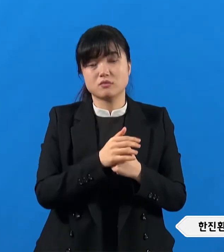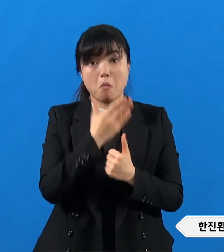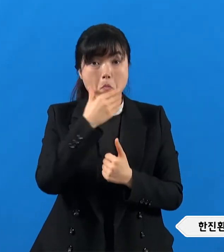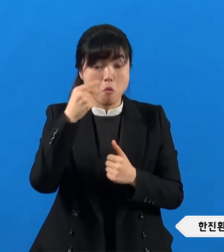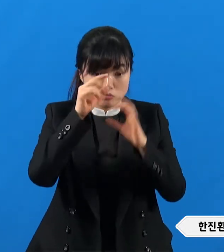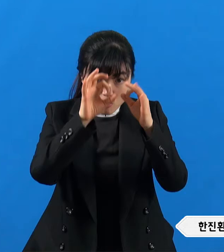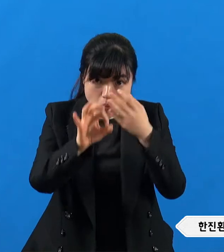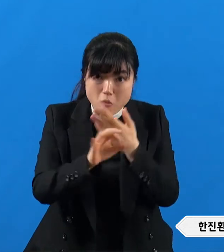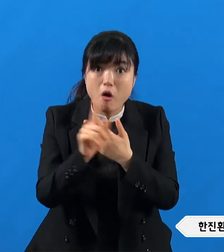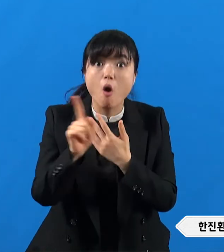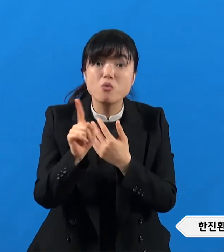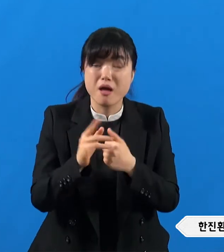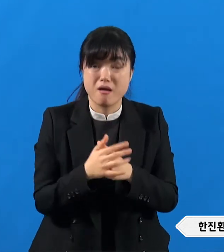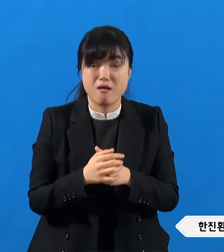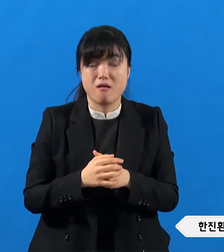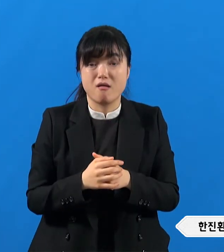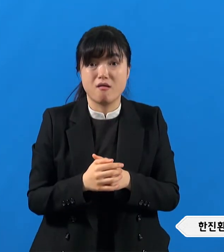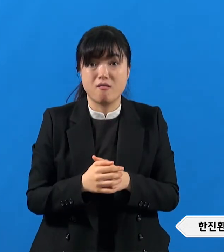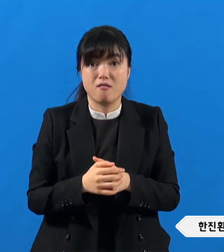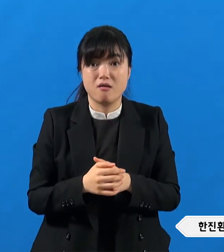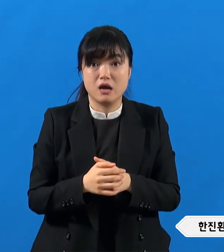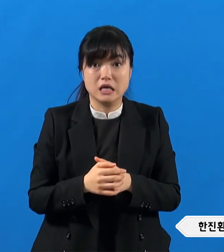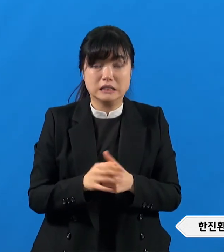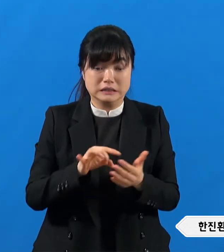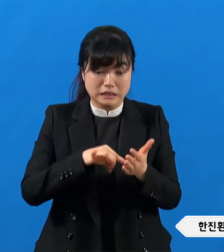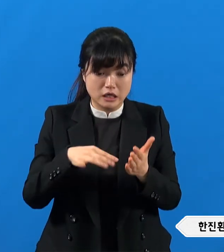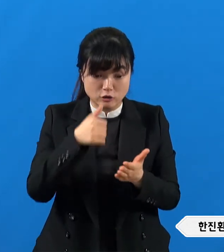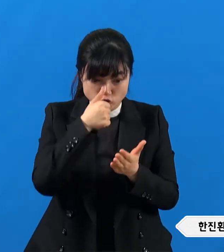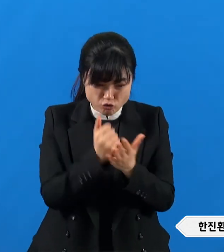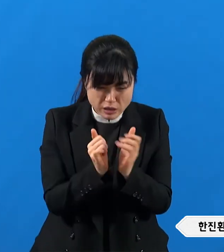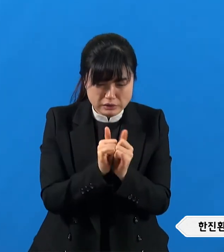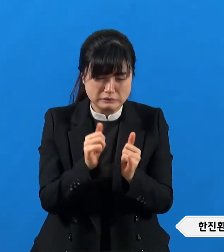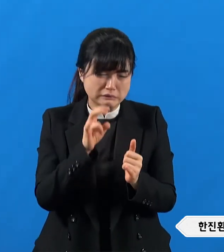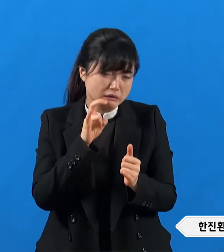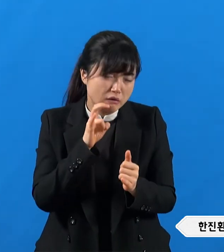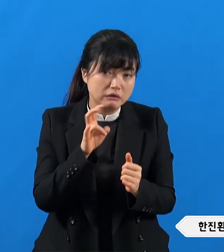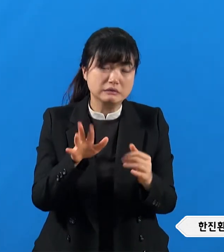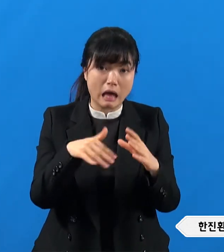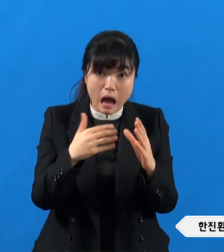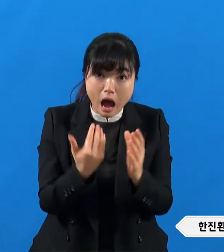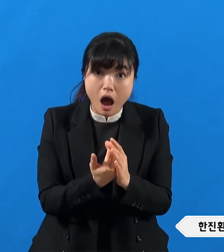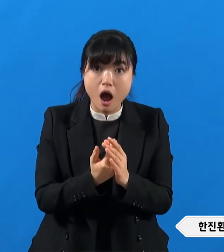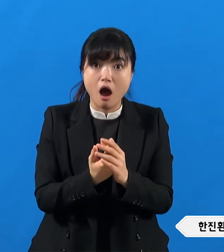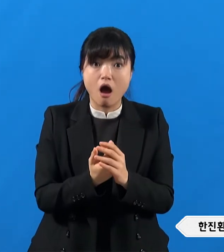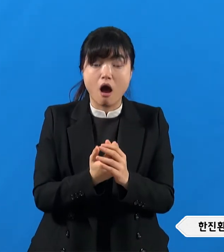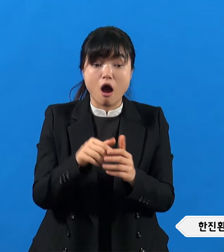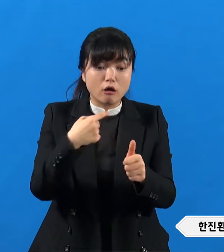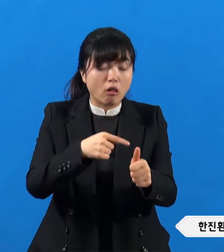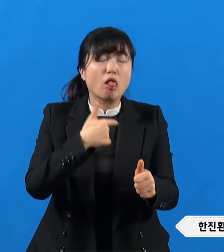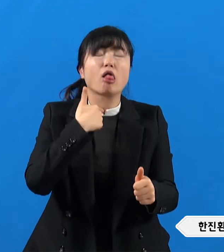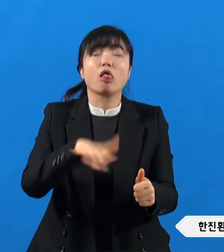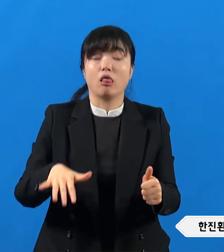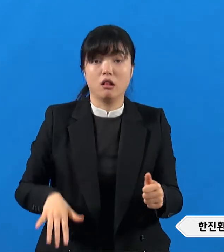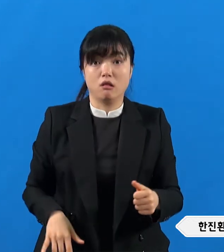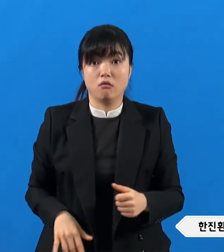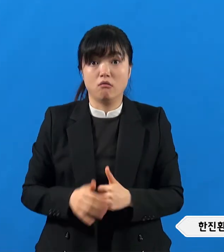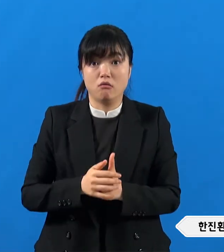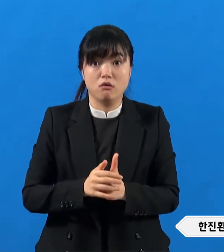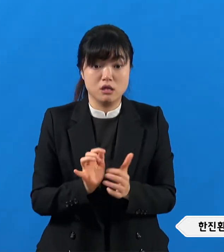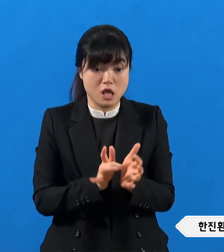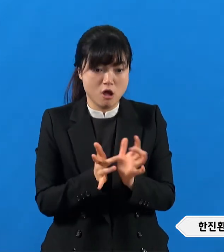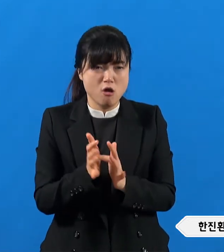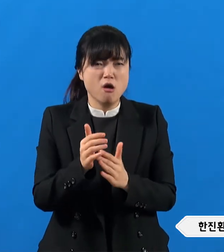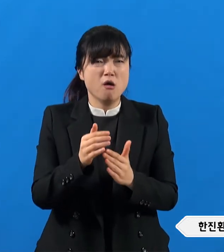보면 그 세리들, 죄인들, 창녀들, 이런 사람들은 누가 가르쳐 주지도 않았는데도